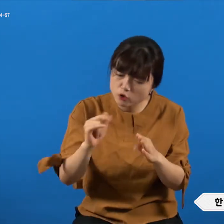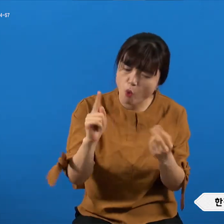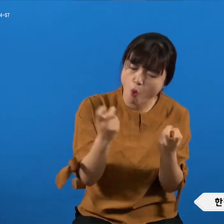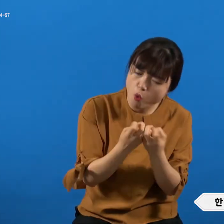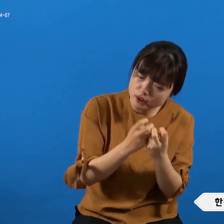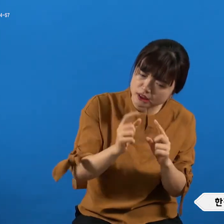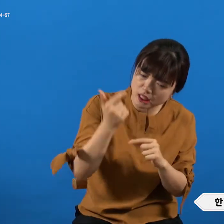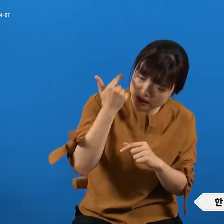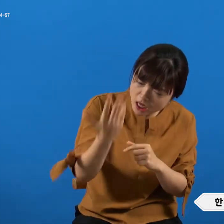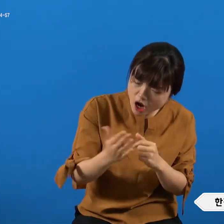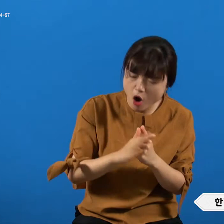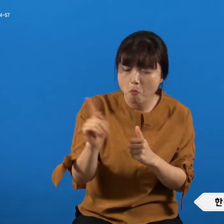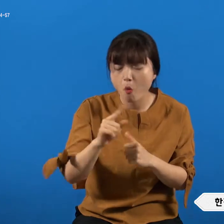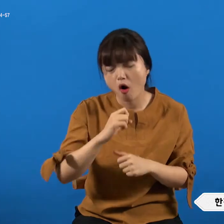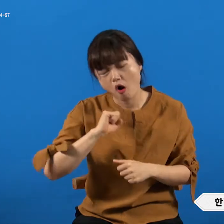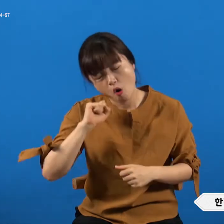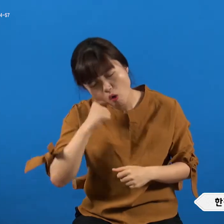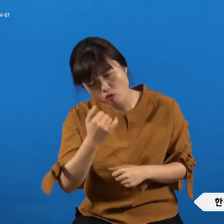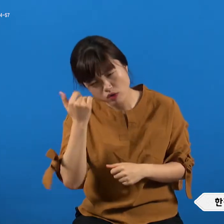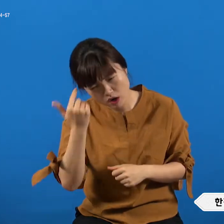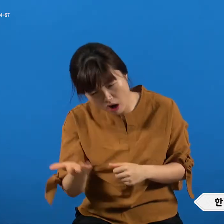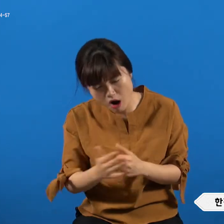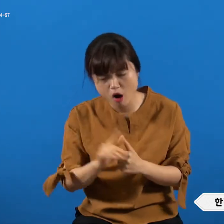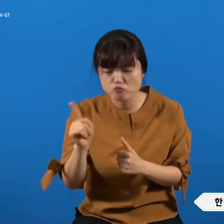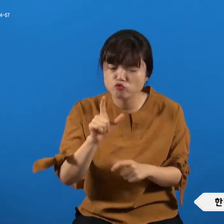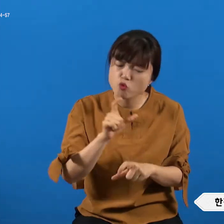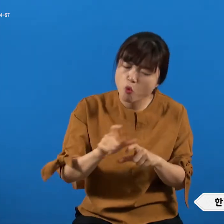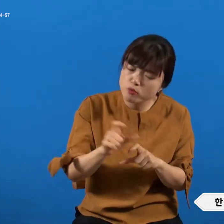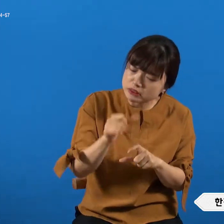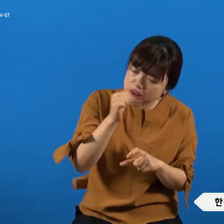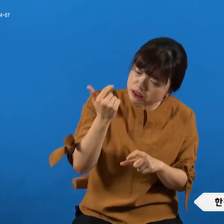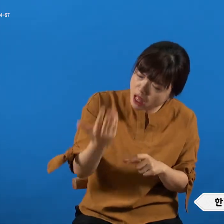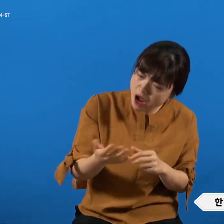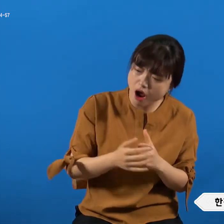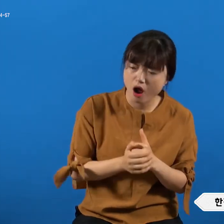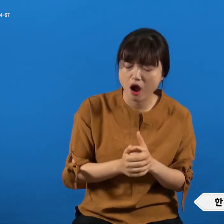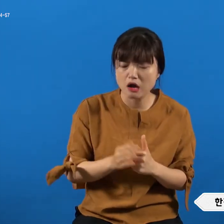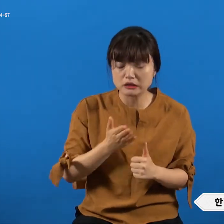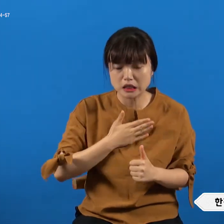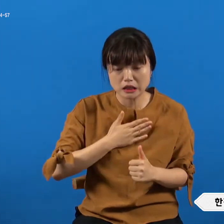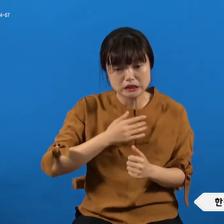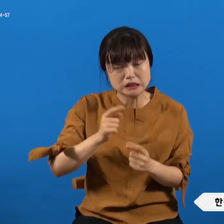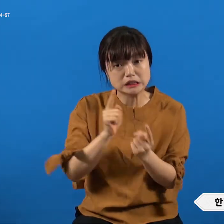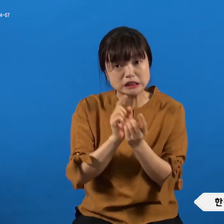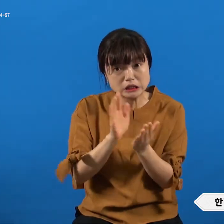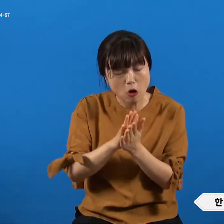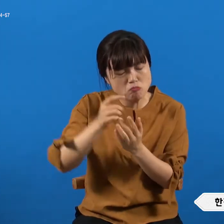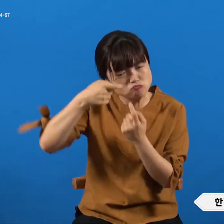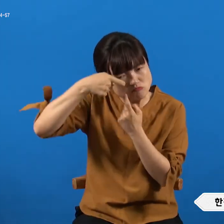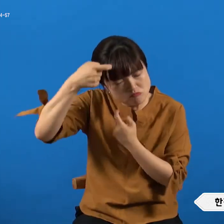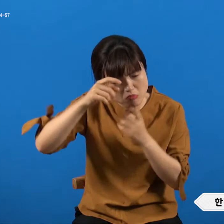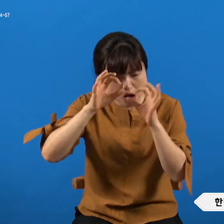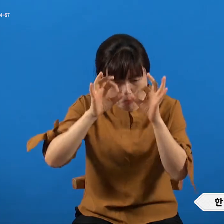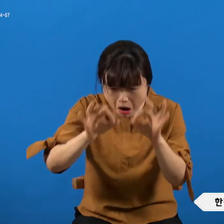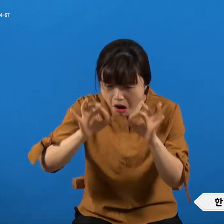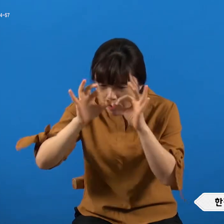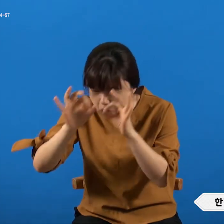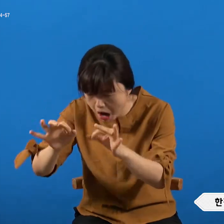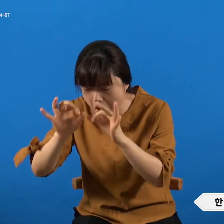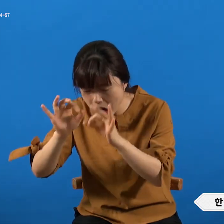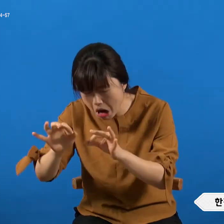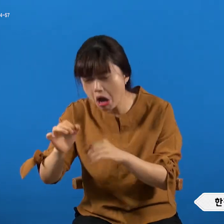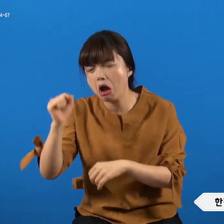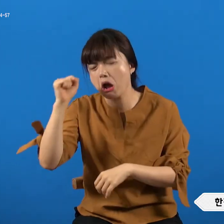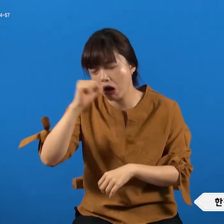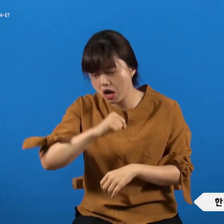살아가고 있는지, 뭐가 어려운지, 무슨 고민이 있는지 자기 눈으로 일일이 살피면서 이제